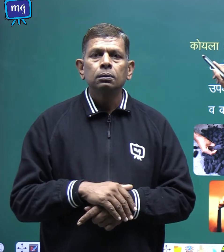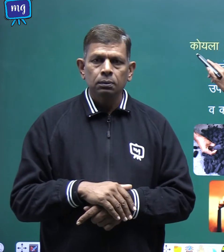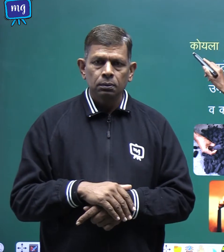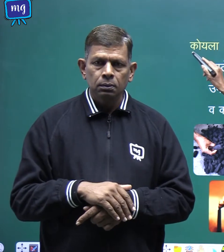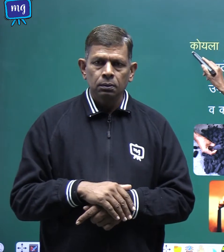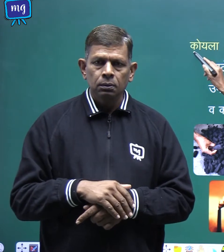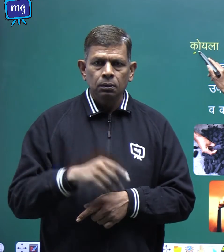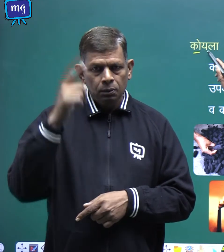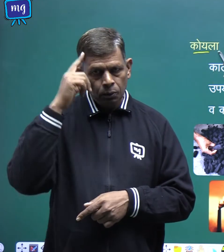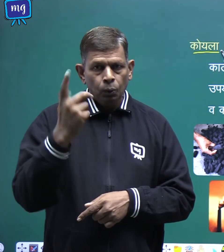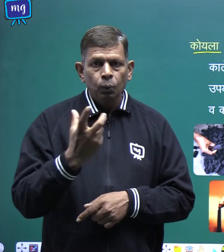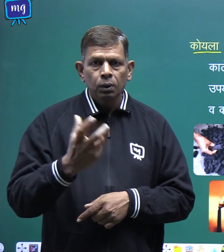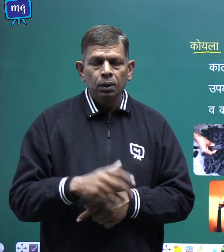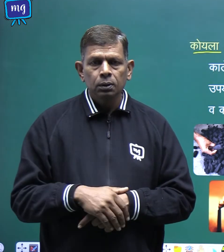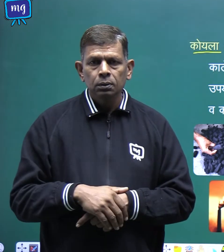कोयला